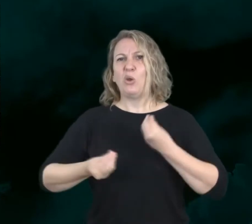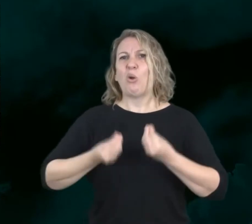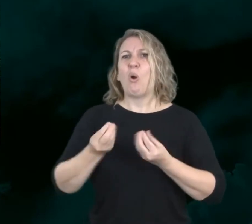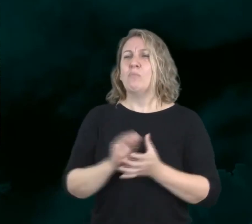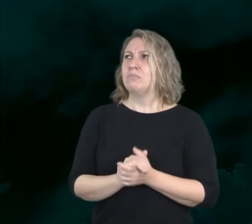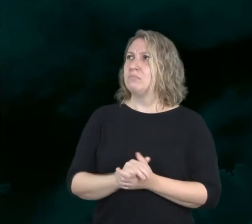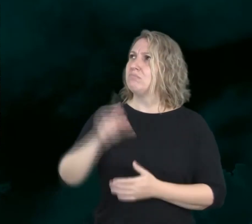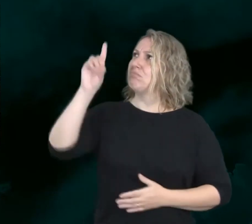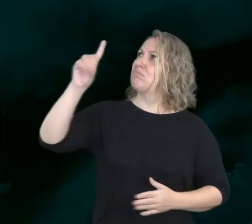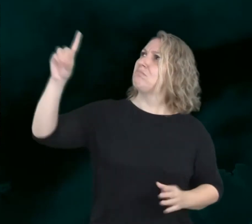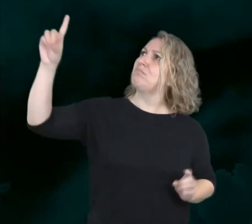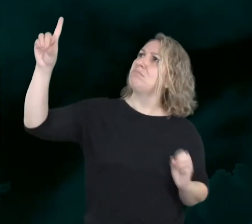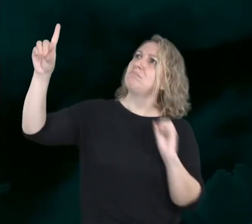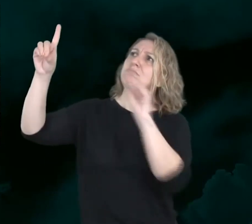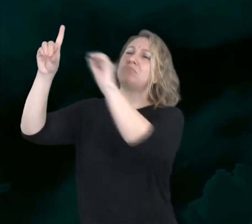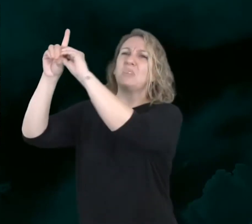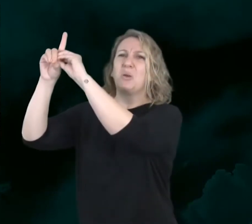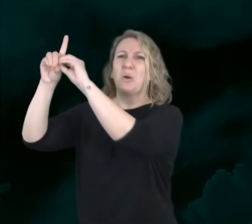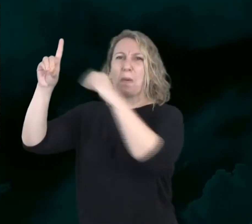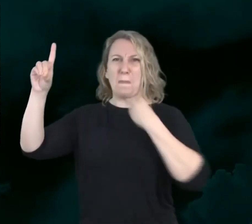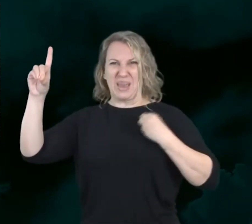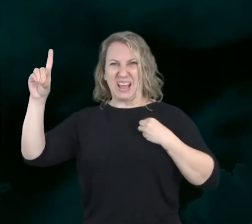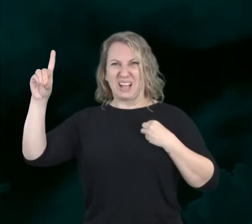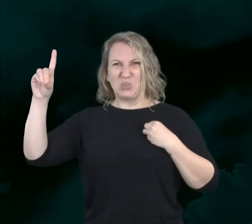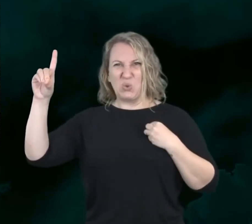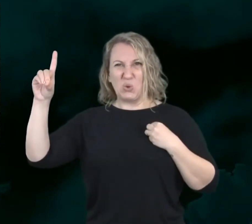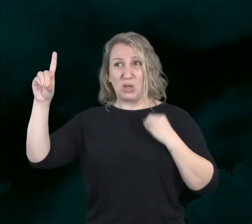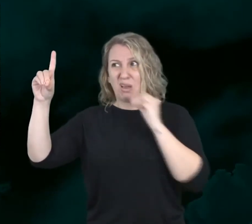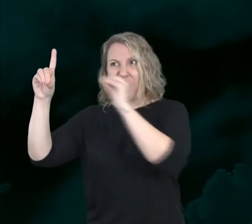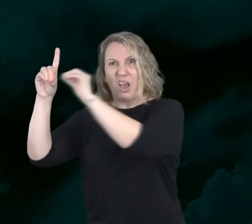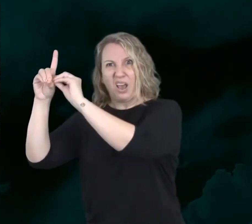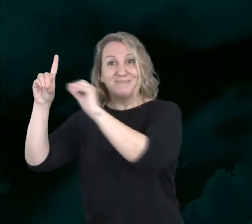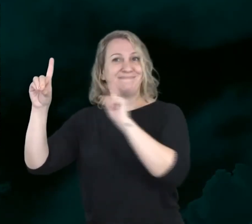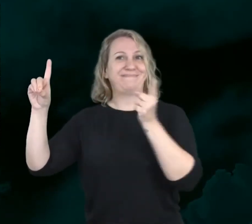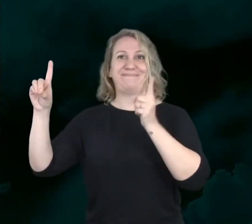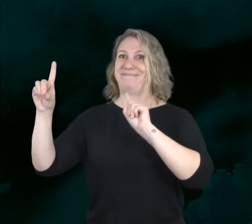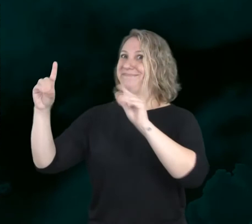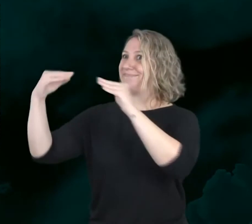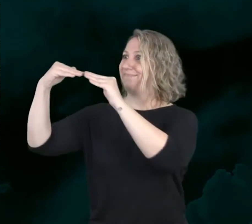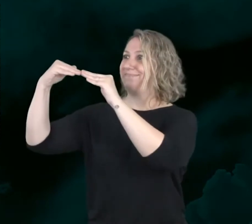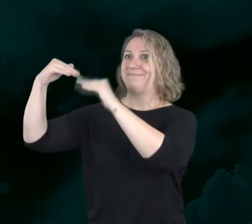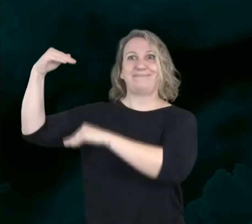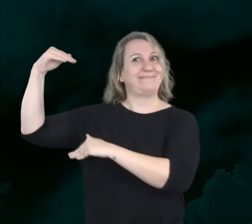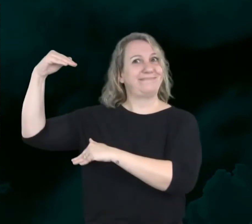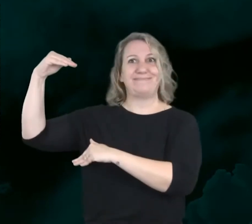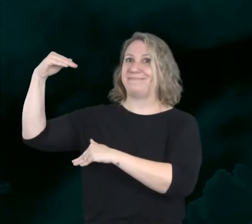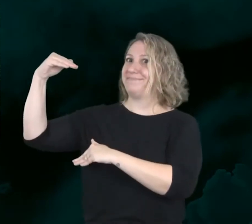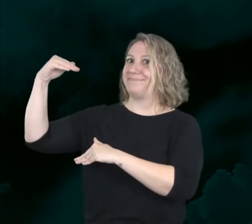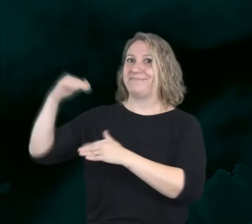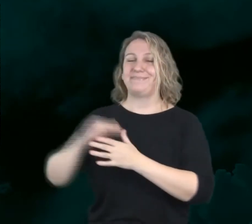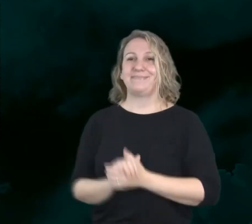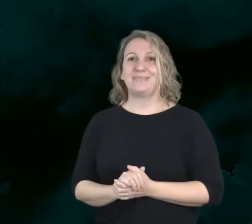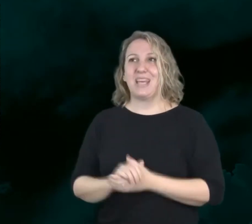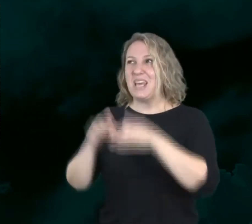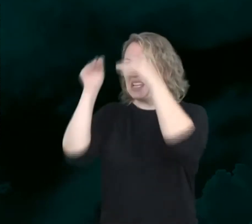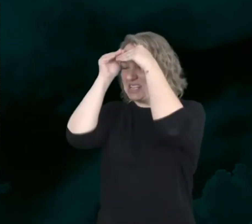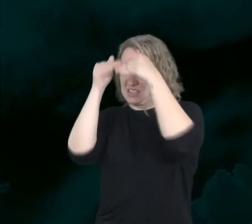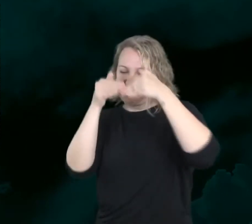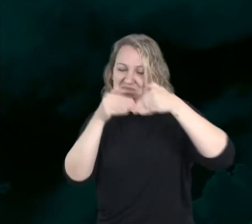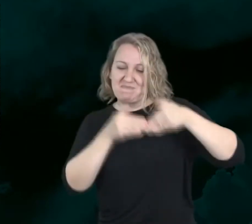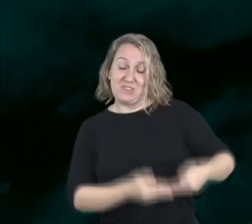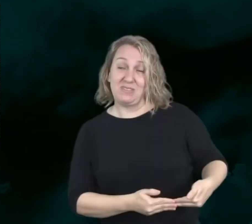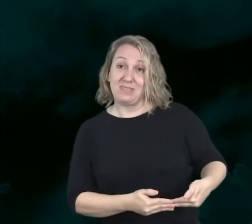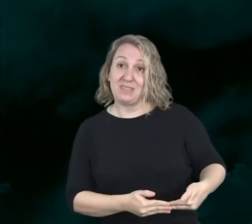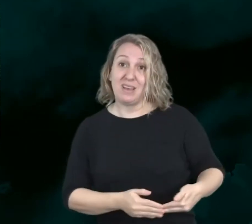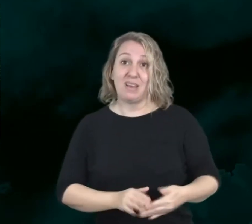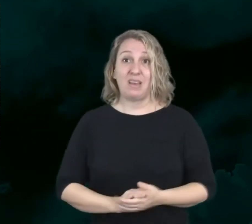a Deus. Pecado, velho homem, velha criação, não é isso? Rebeldia, desobediência, incredulidade,